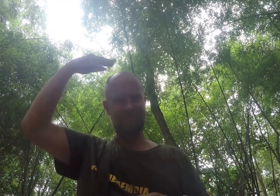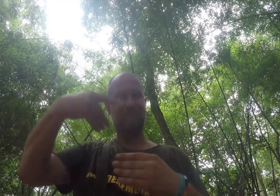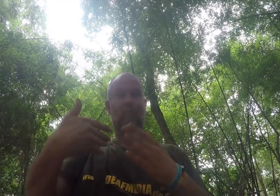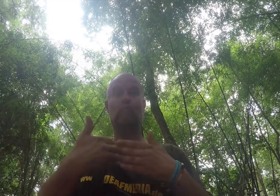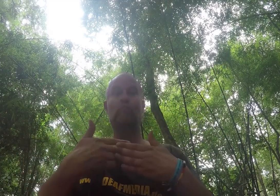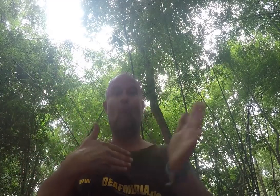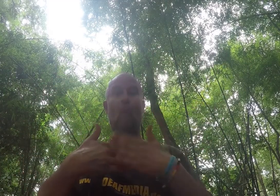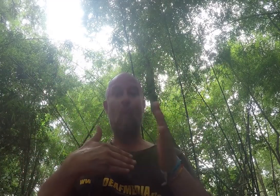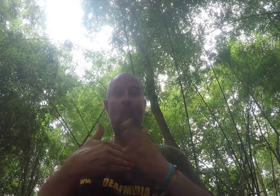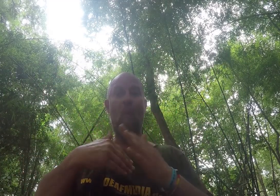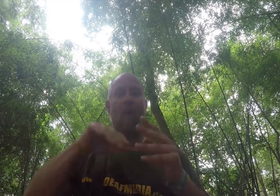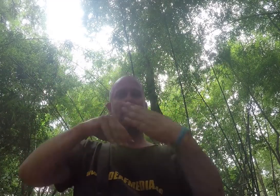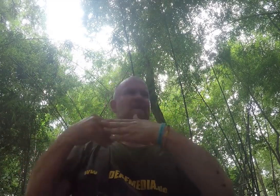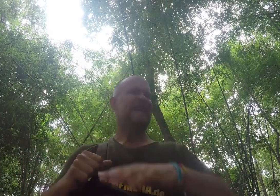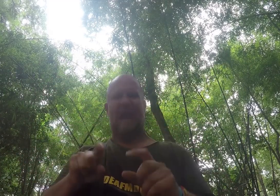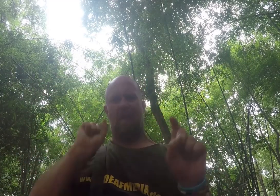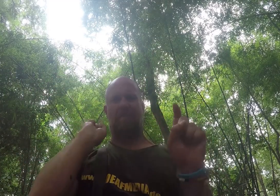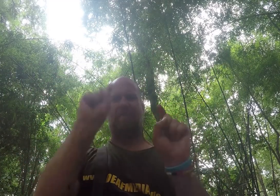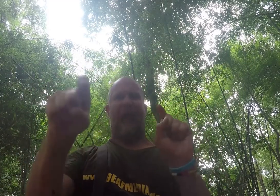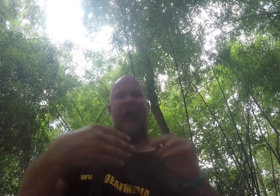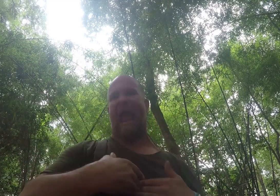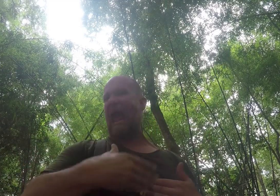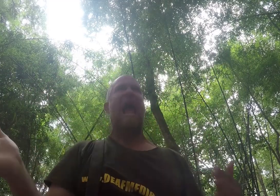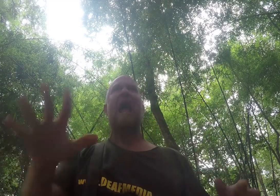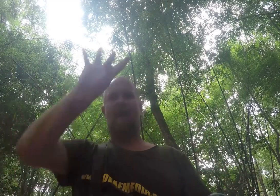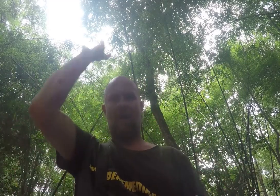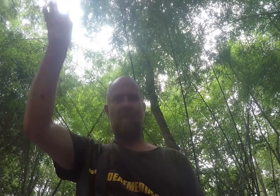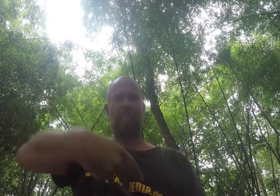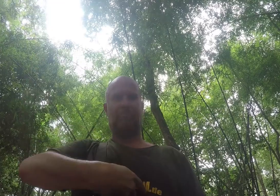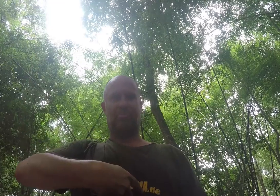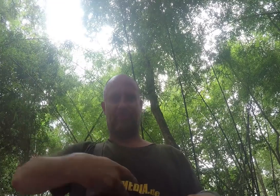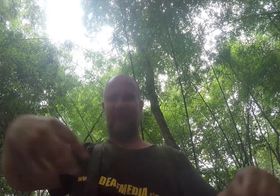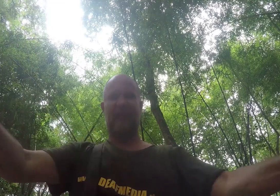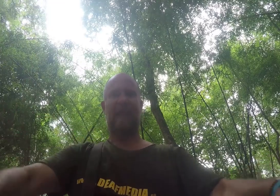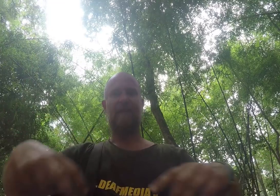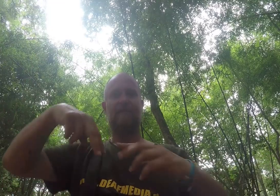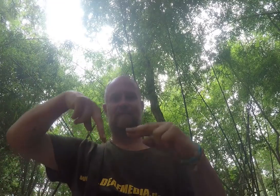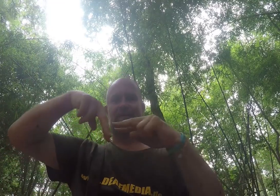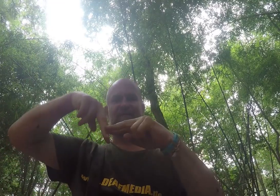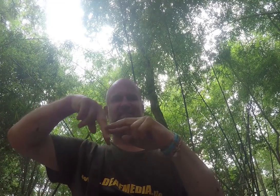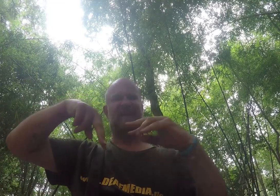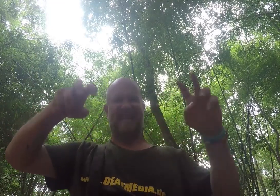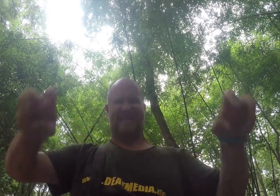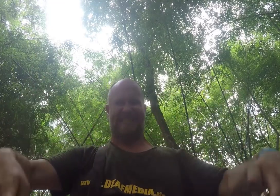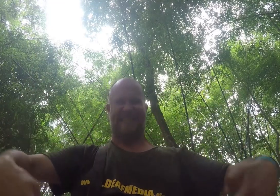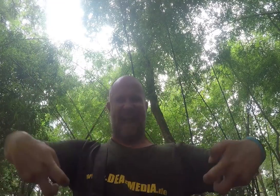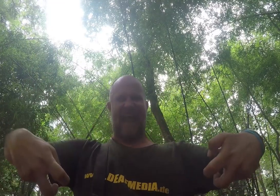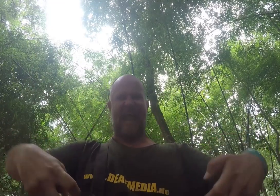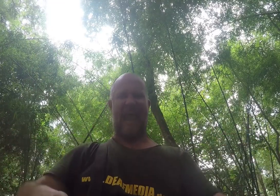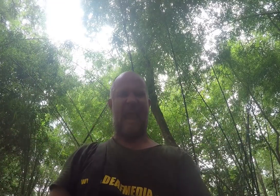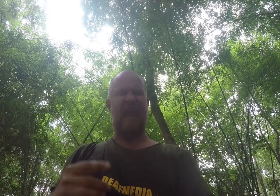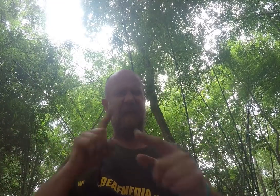Trat man an der Tür auf oder der Oberkörper aufgespießt. Oder die Kniescheibe zertrümmert. All solche